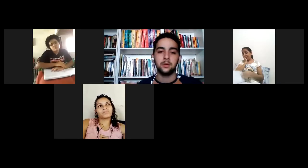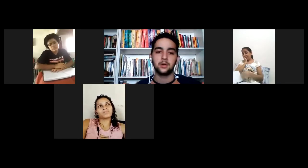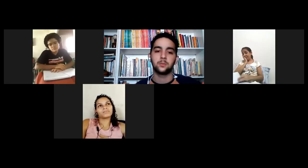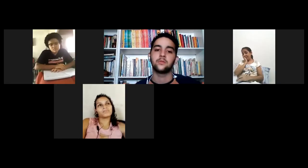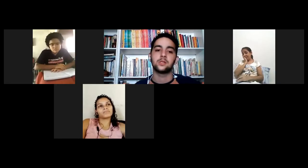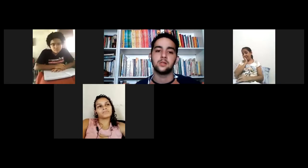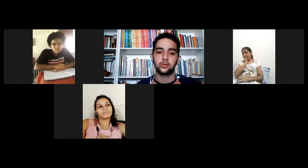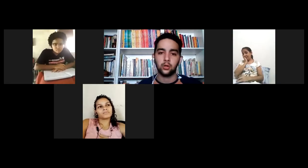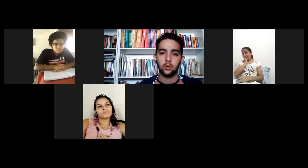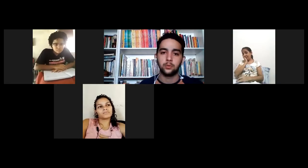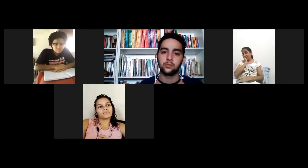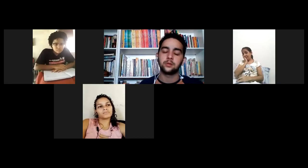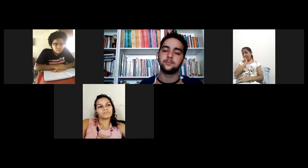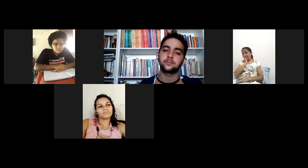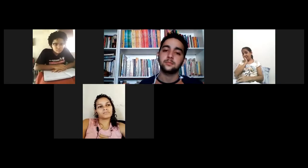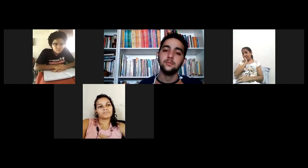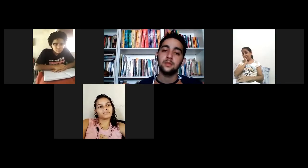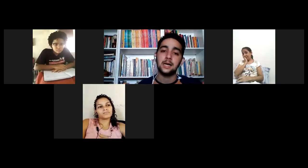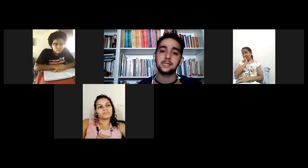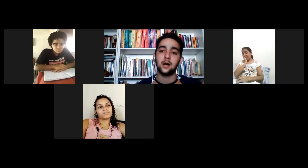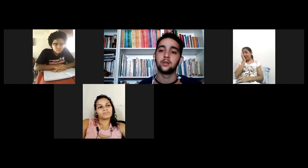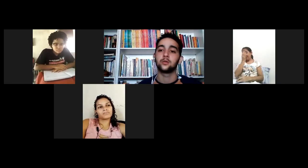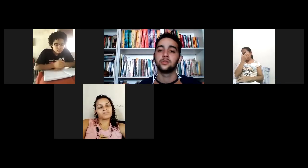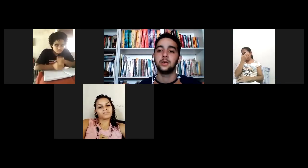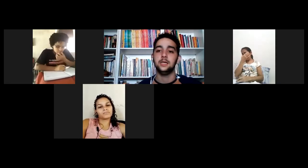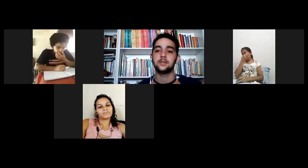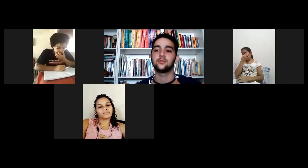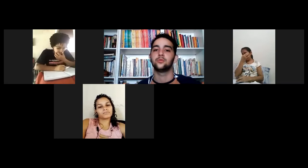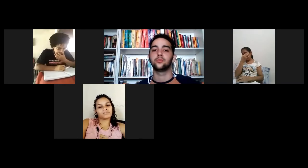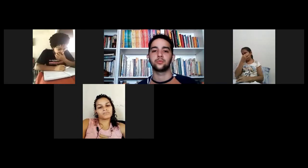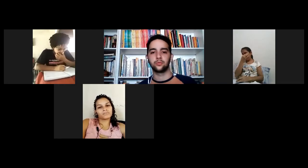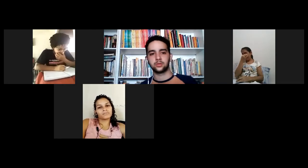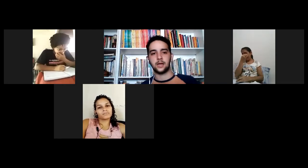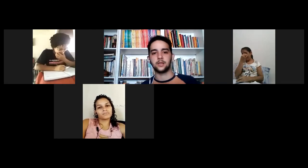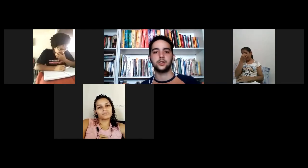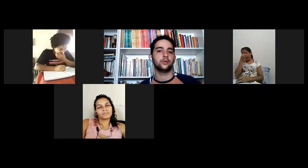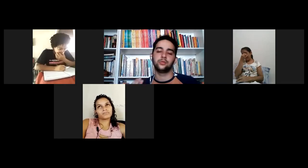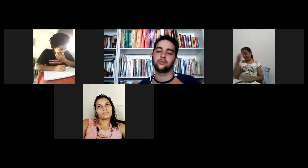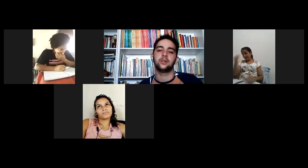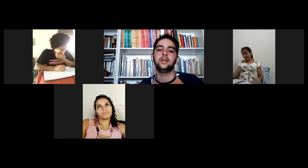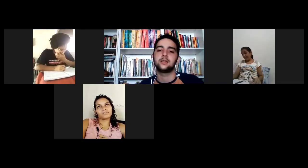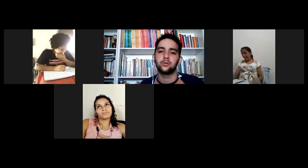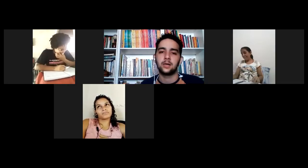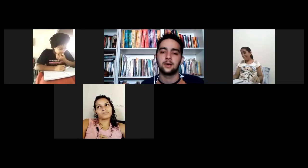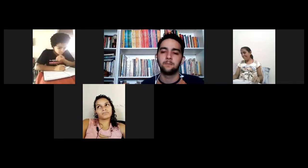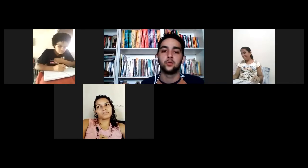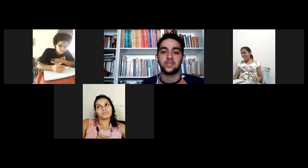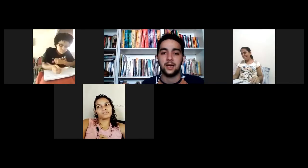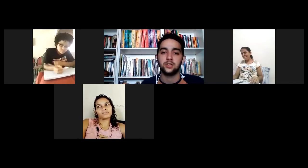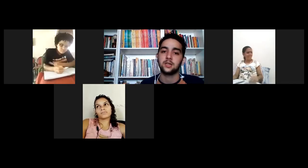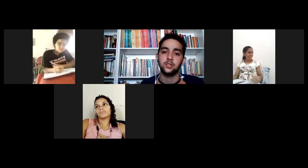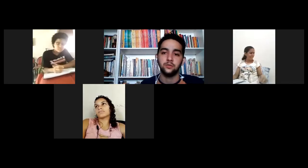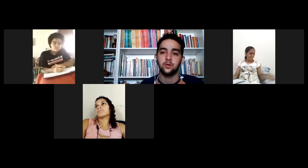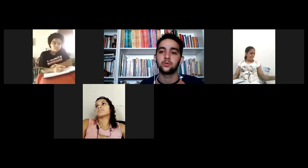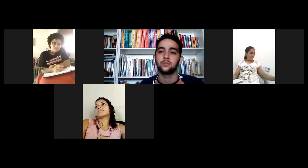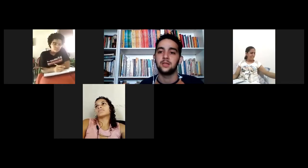que eu sempre mando para vocês os tópicos das aulas, os links dos artigos e os links dos